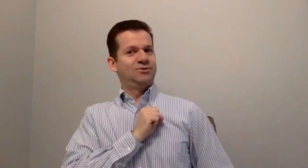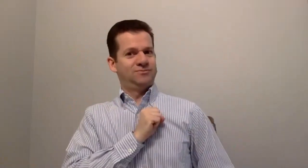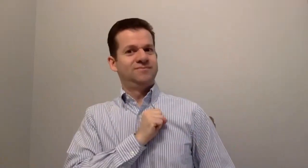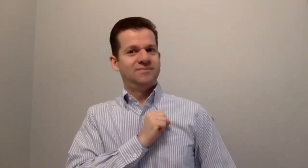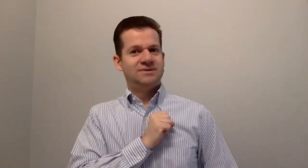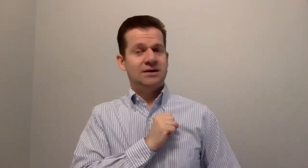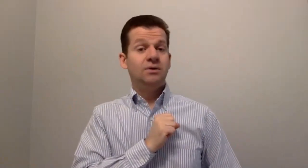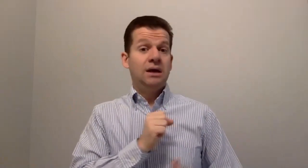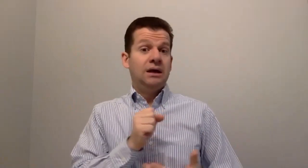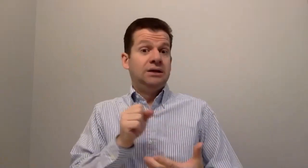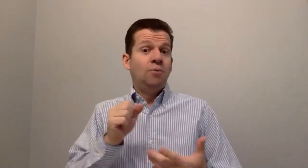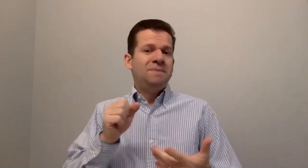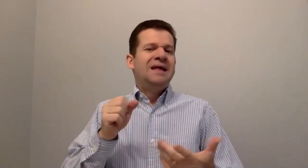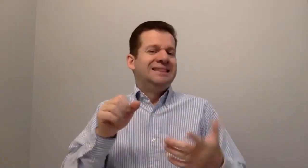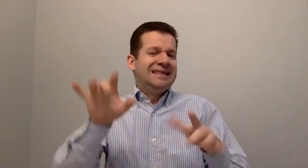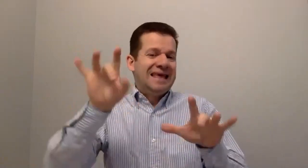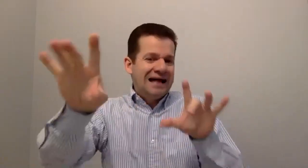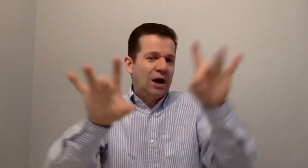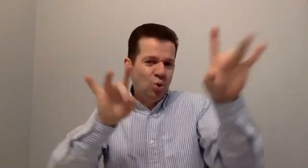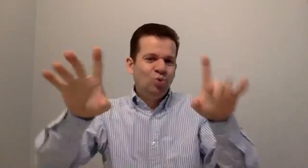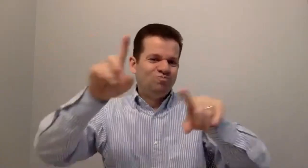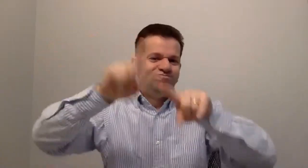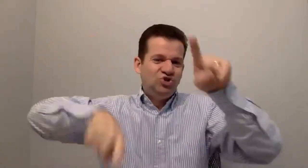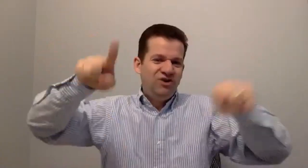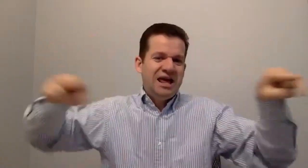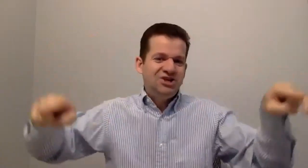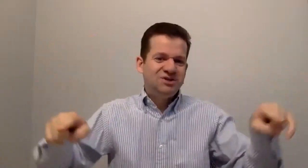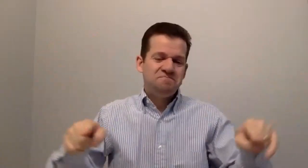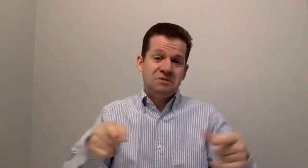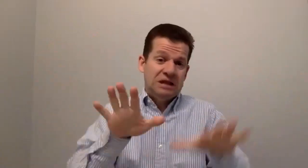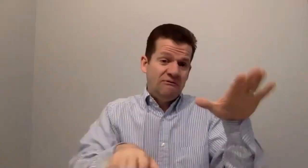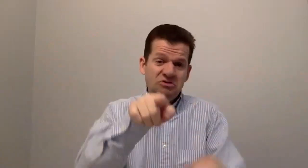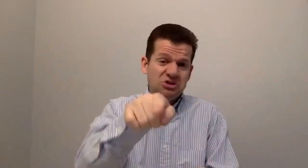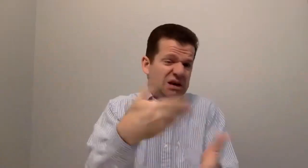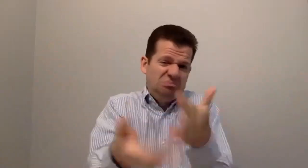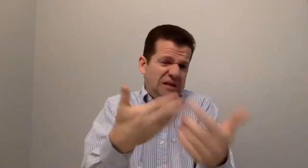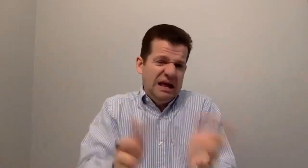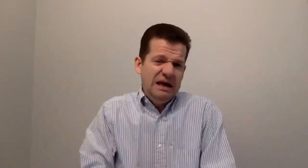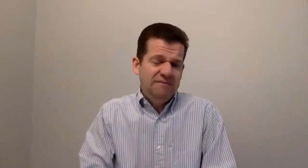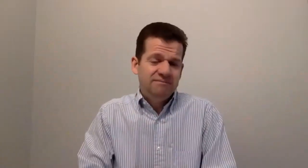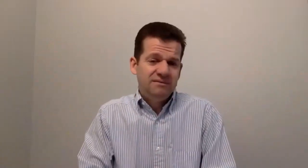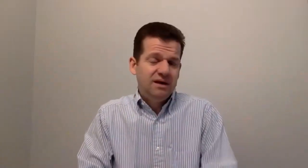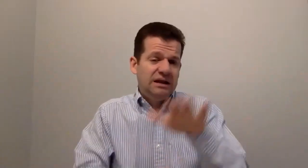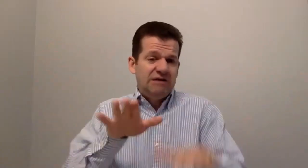amado, certo? Então, cada um diferente. Talvez você tá nem aí.